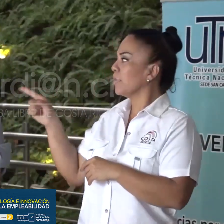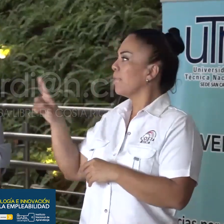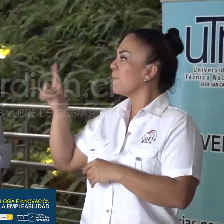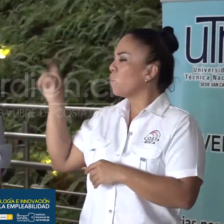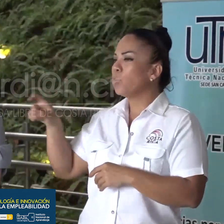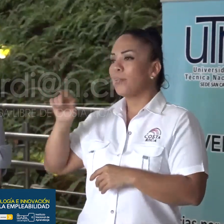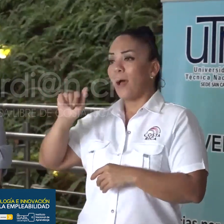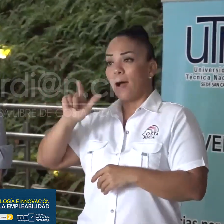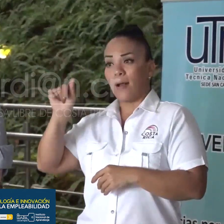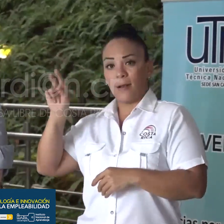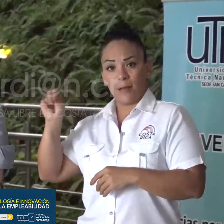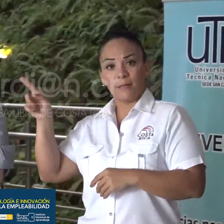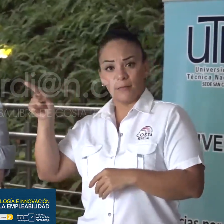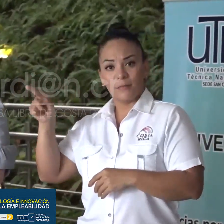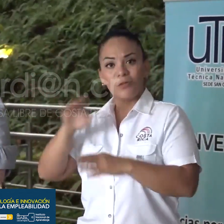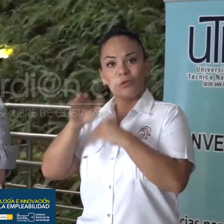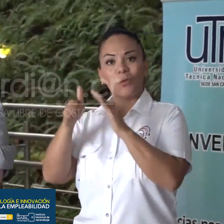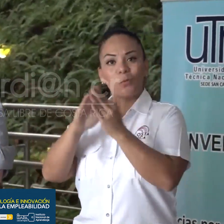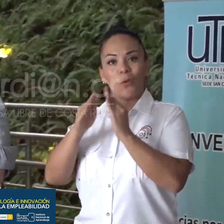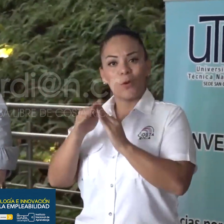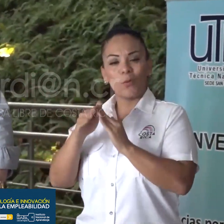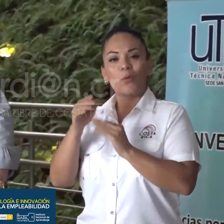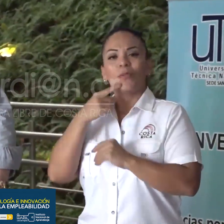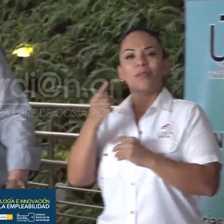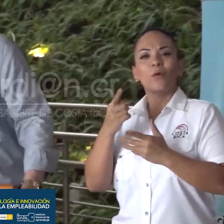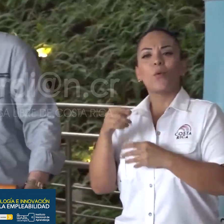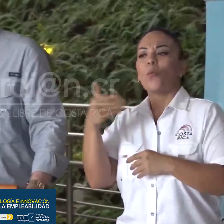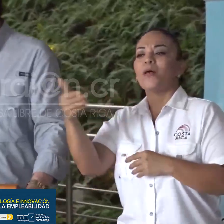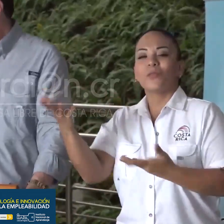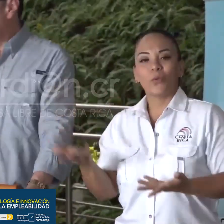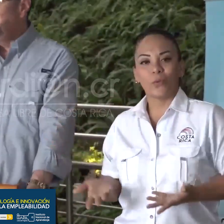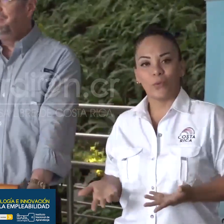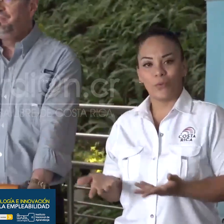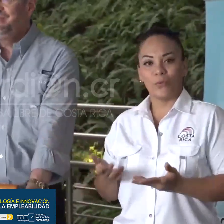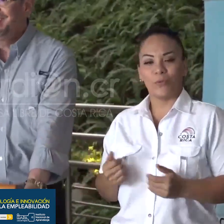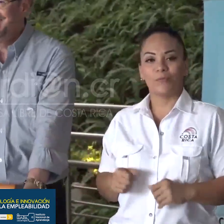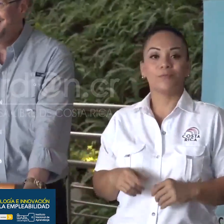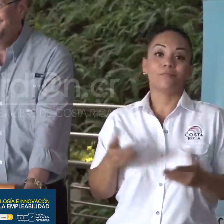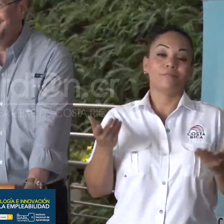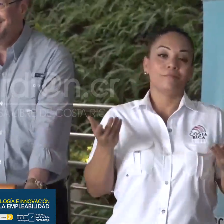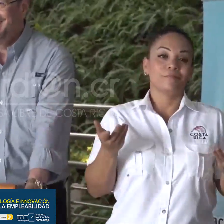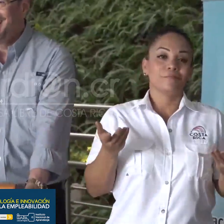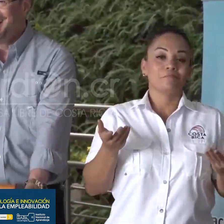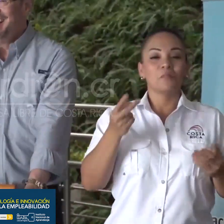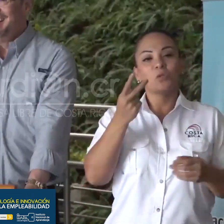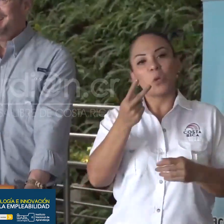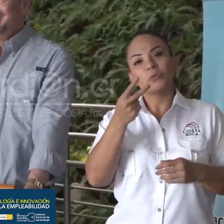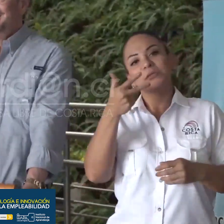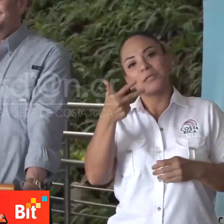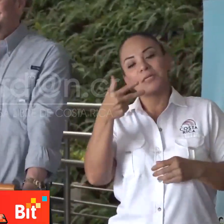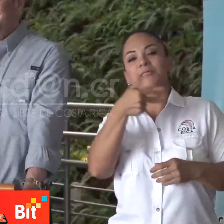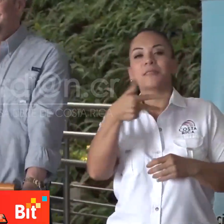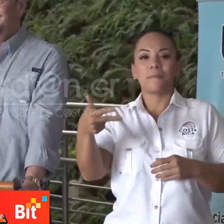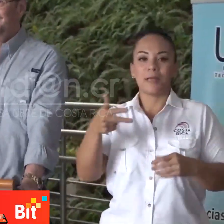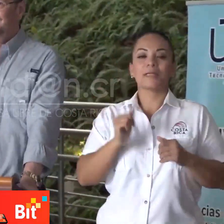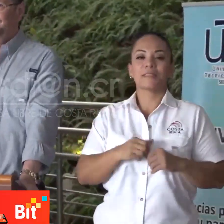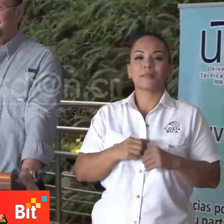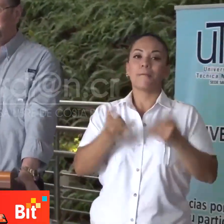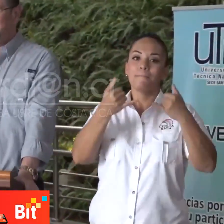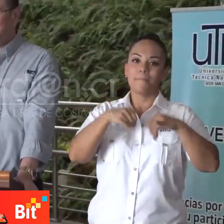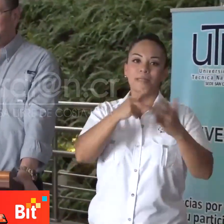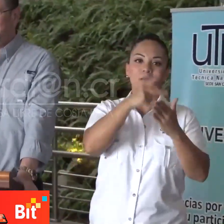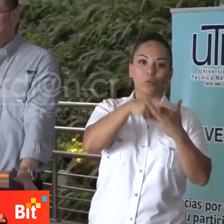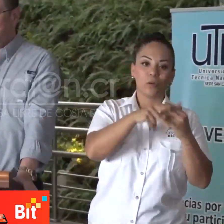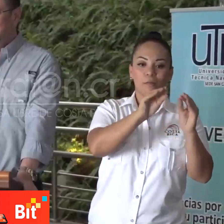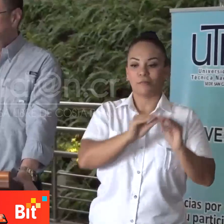don Alan y de todo el pueblo involucrado es, ¿cuándo? De ahí es cosa de unas 2 o 3 semanas mientras se termina de pasar de un